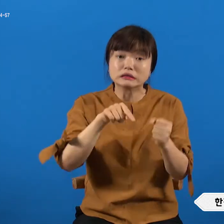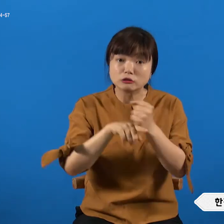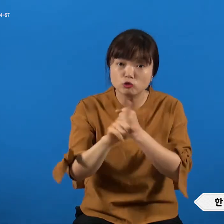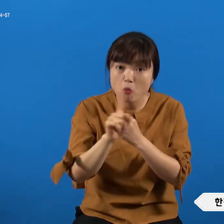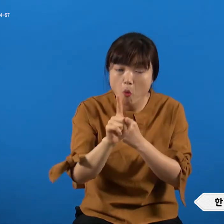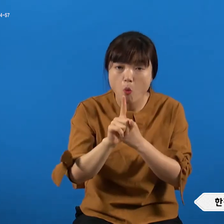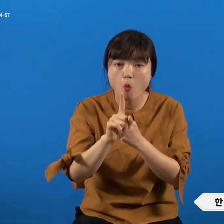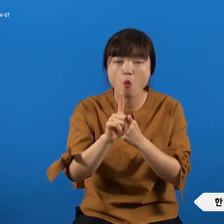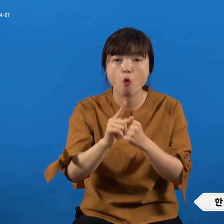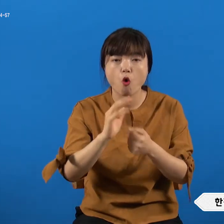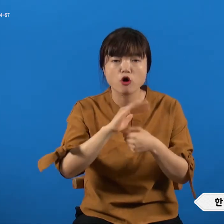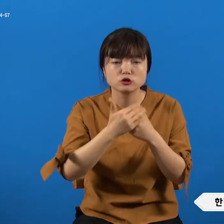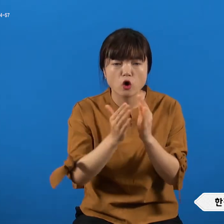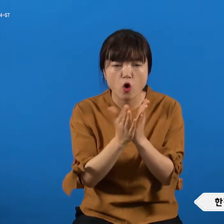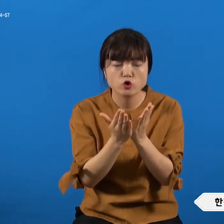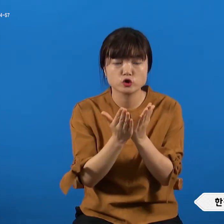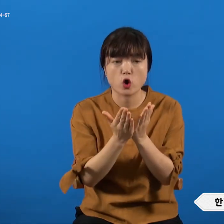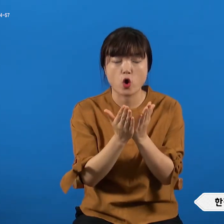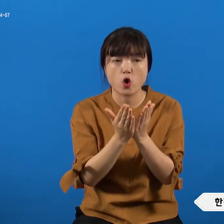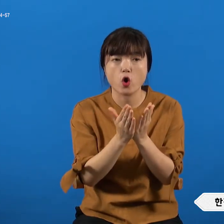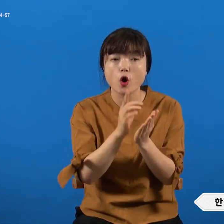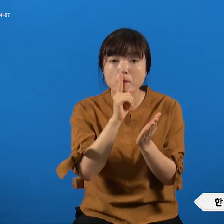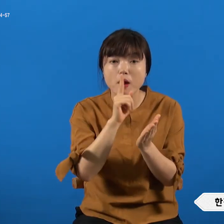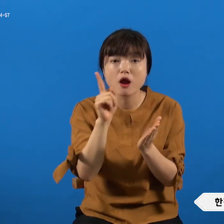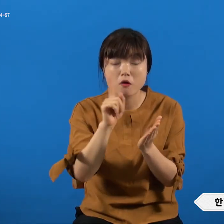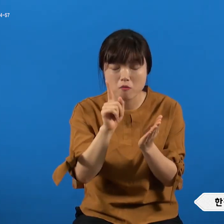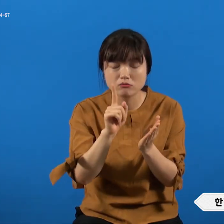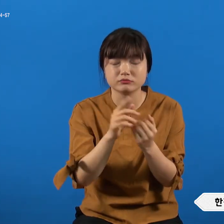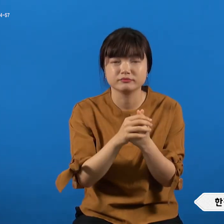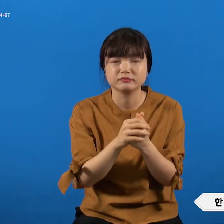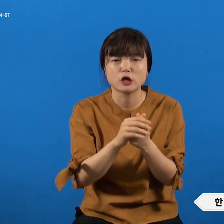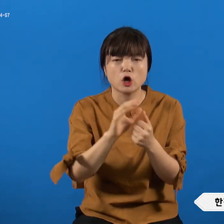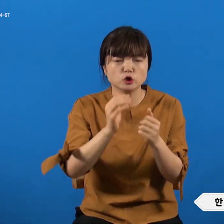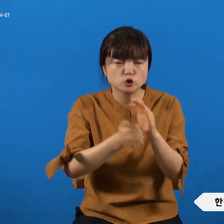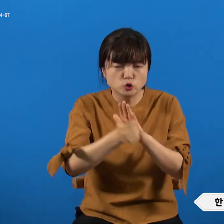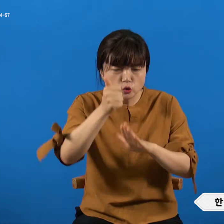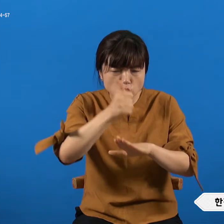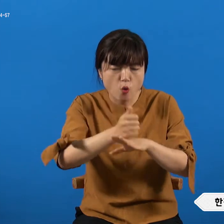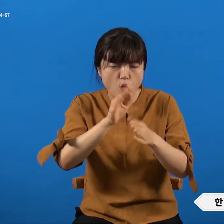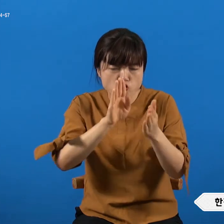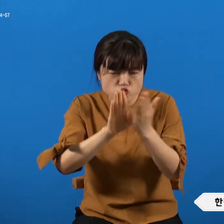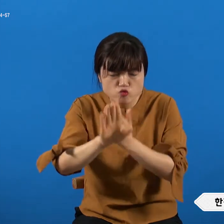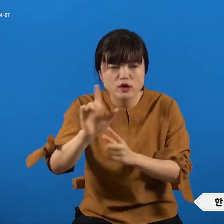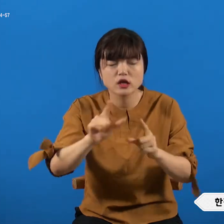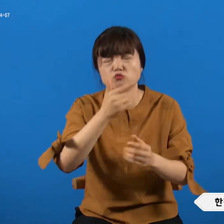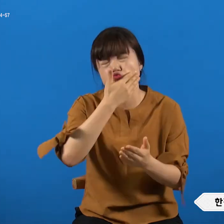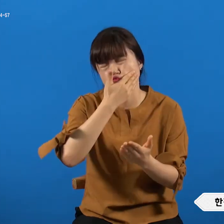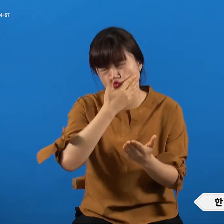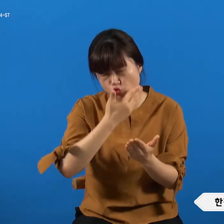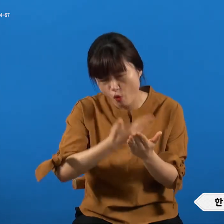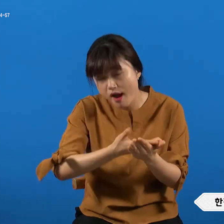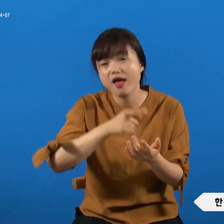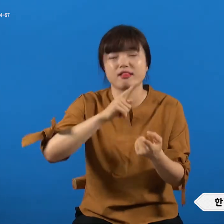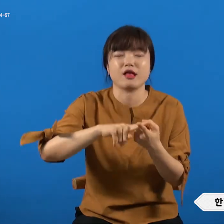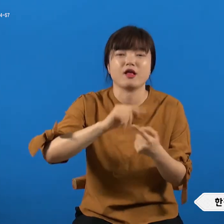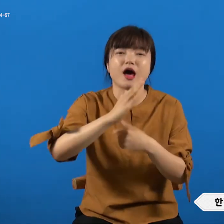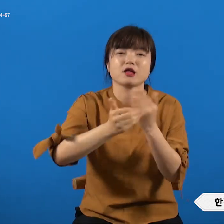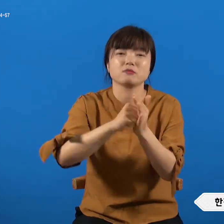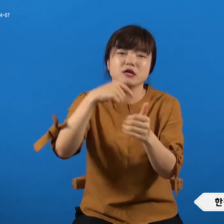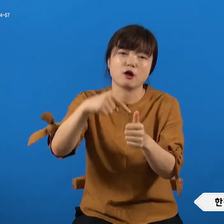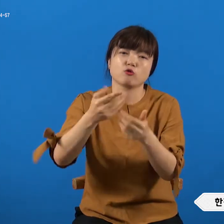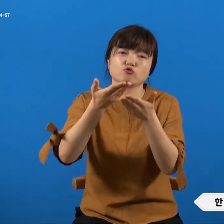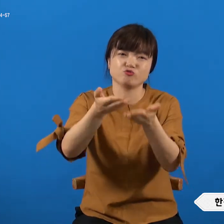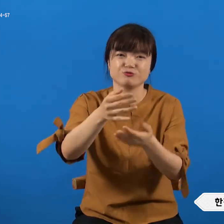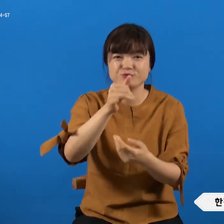그것은 성경 이후의 성공 이후의 삶이 중요하다 하는 것을 하나님이 강조하시는